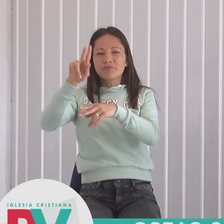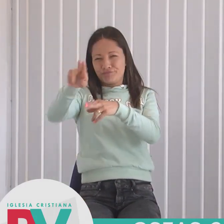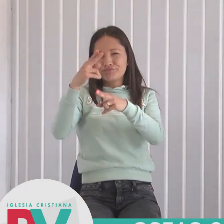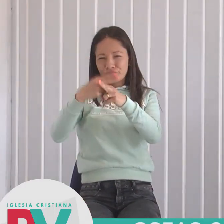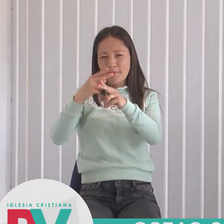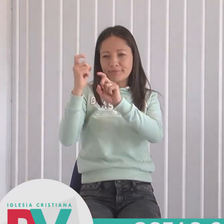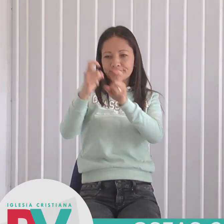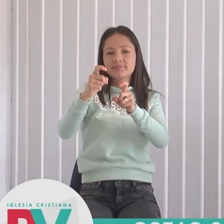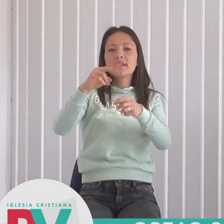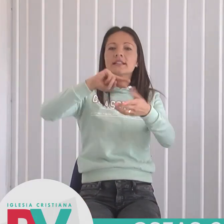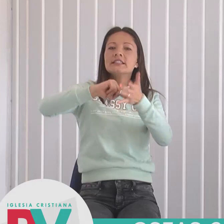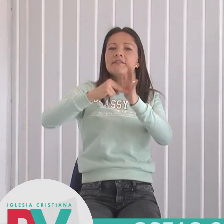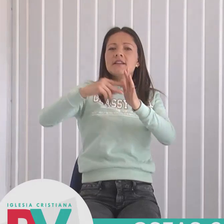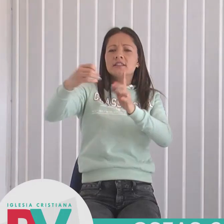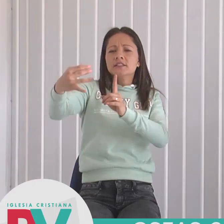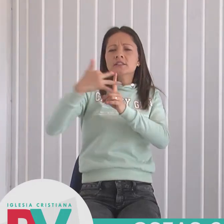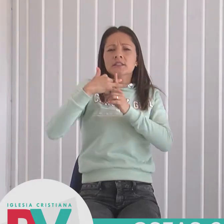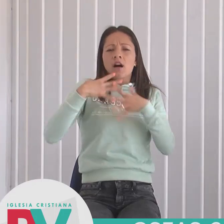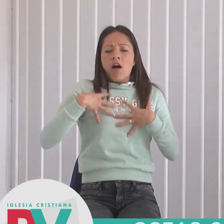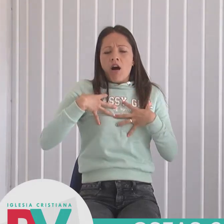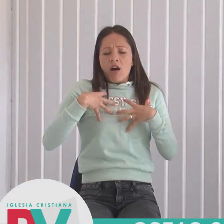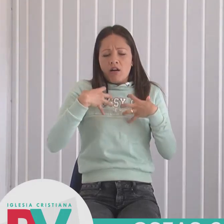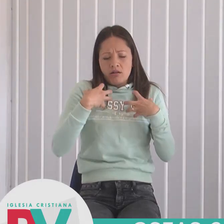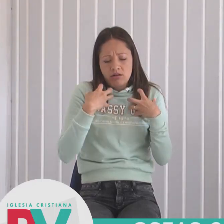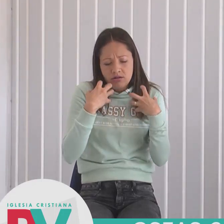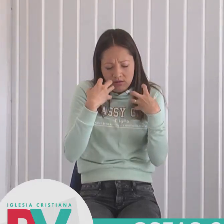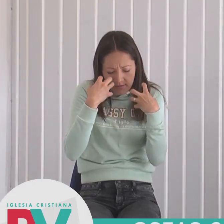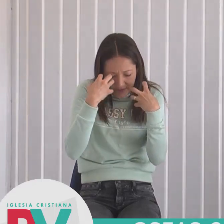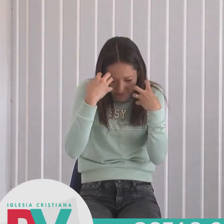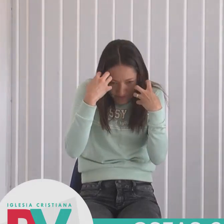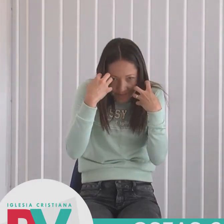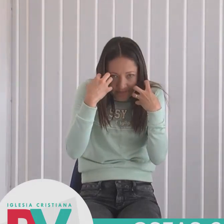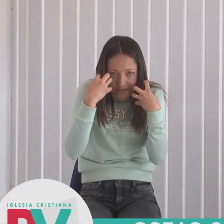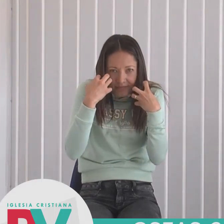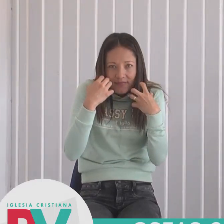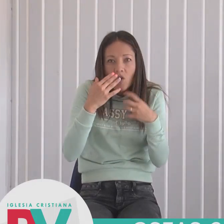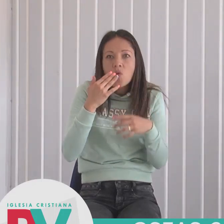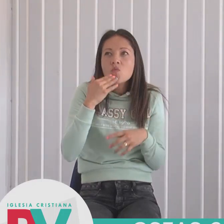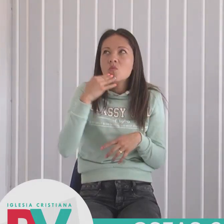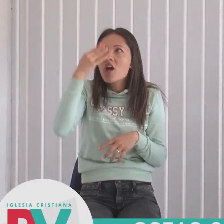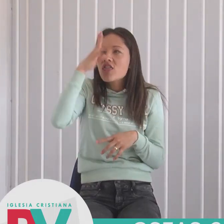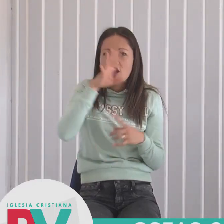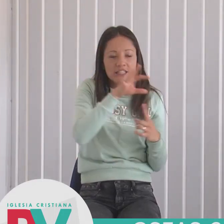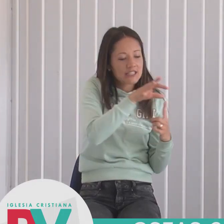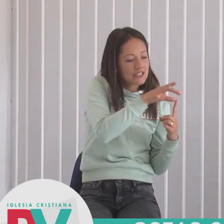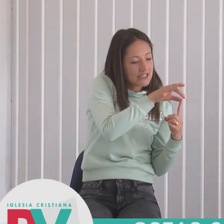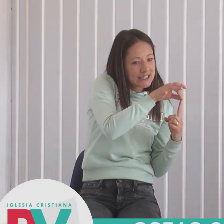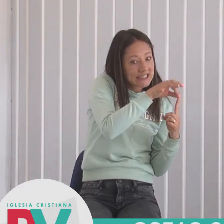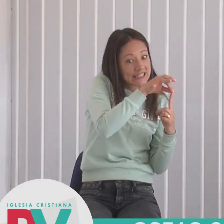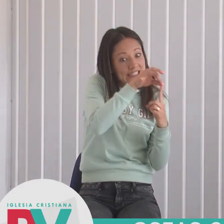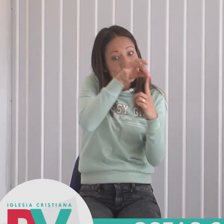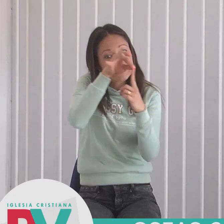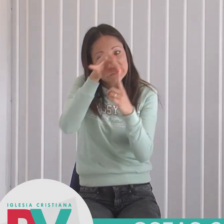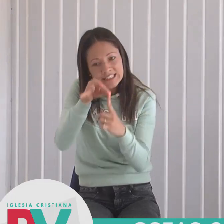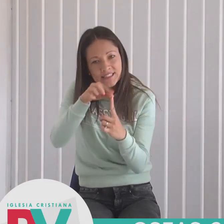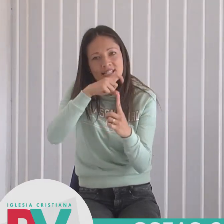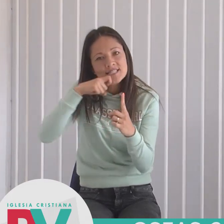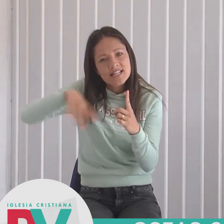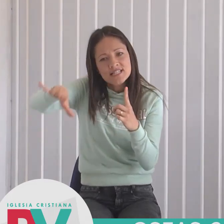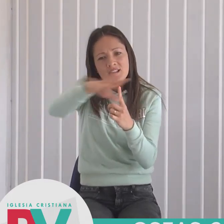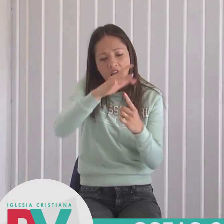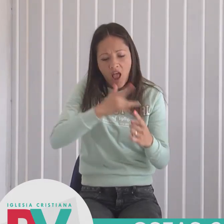es la aflicción extrema. Es decir, que cuando Dios la llame al desierto, va a tener una aflicción